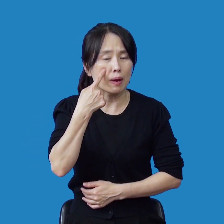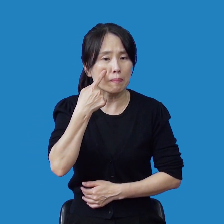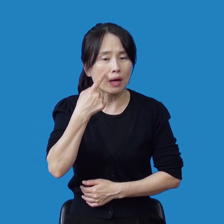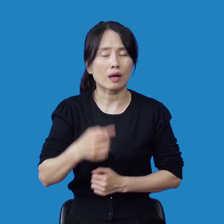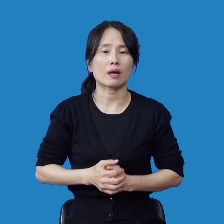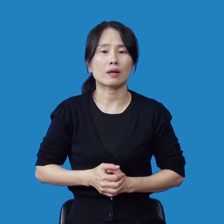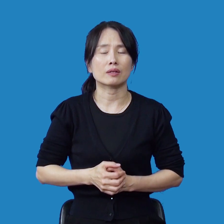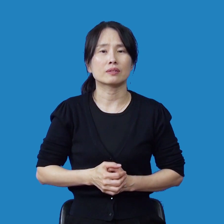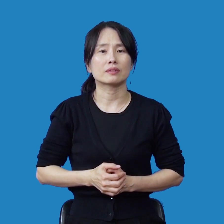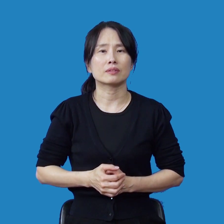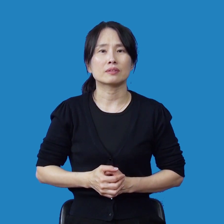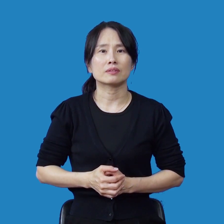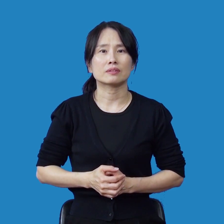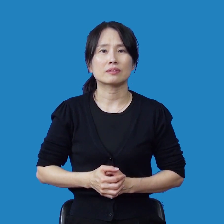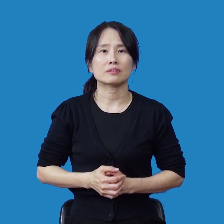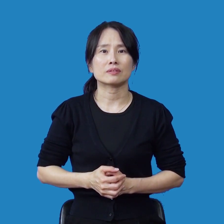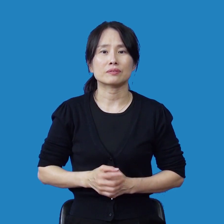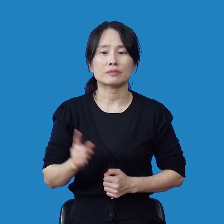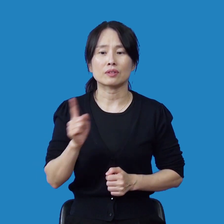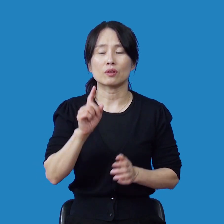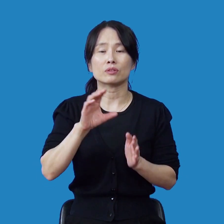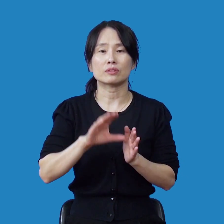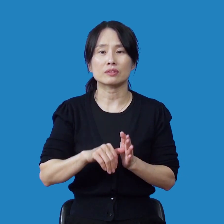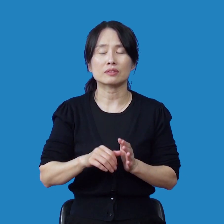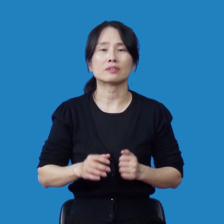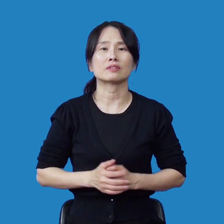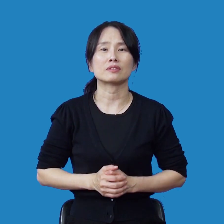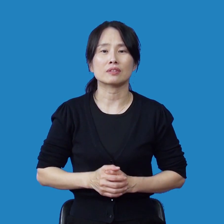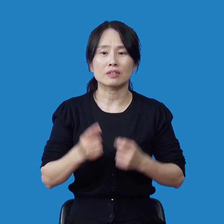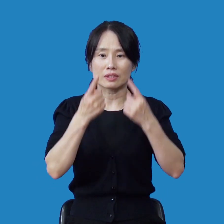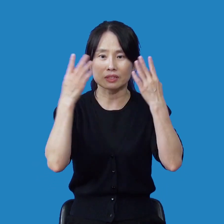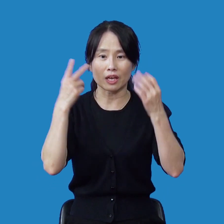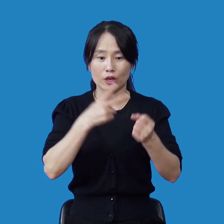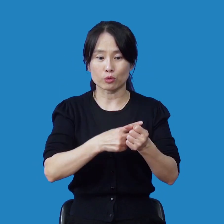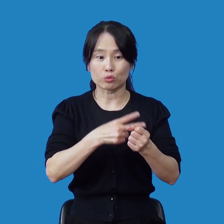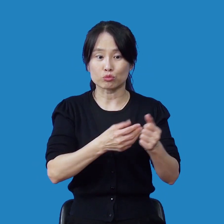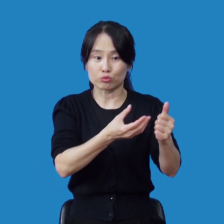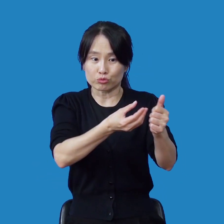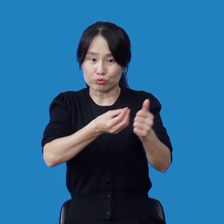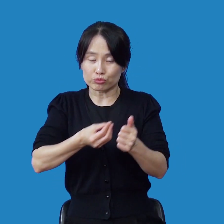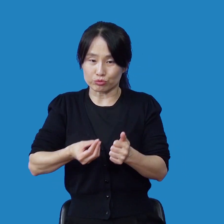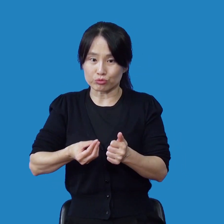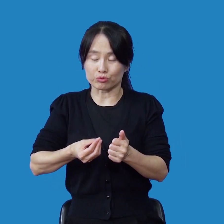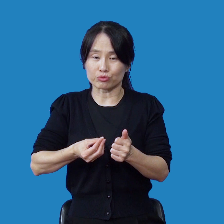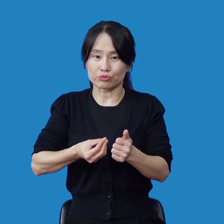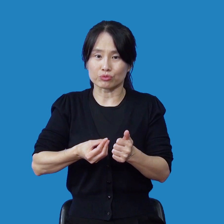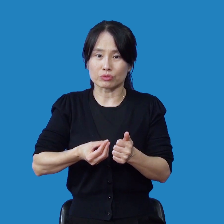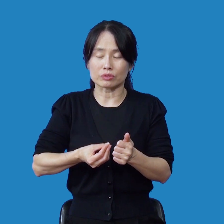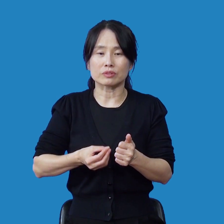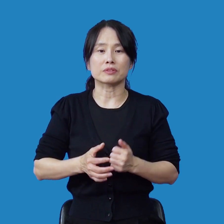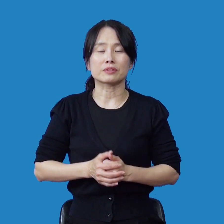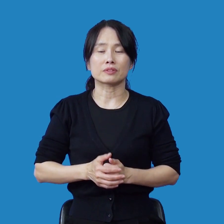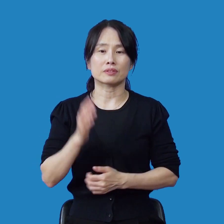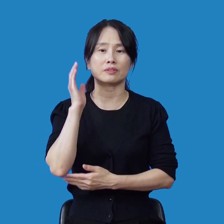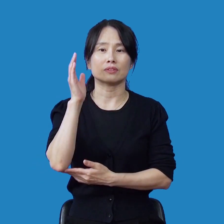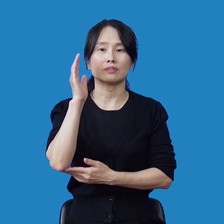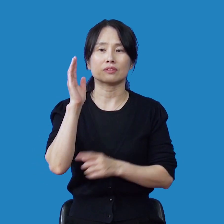한 번은 랜디 포시라는 교수가 강사로 초빙을 받았습니다. 그